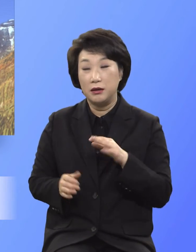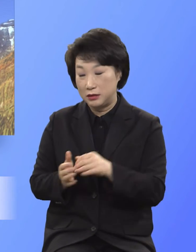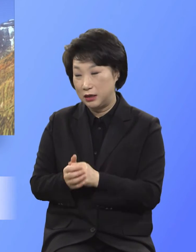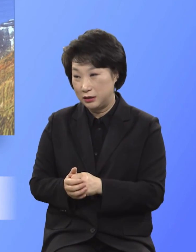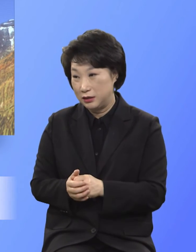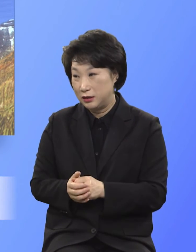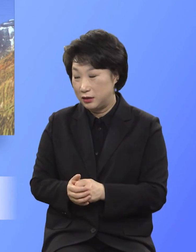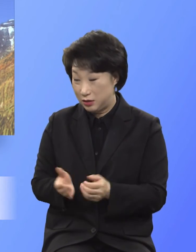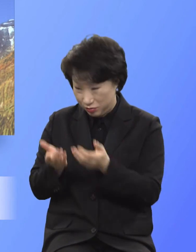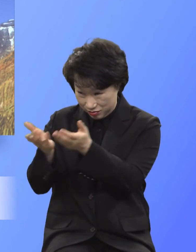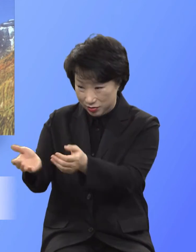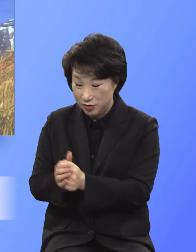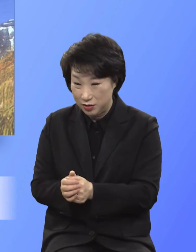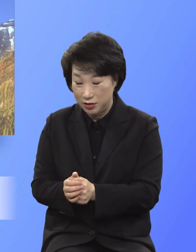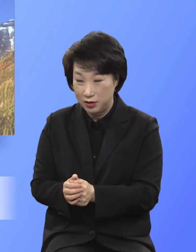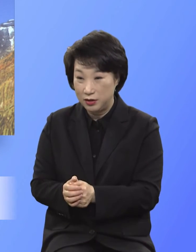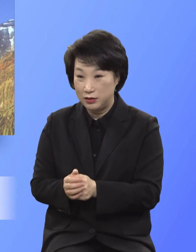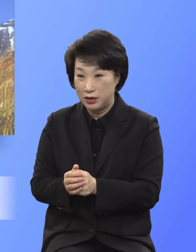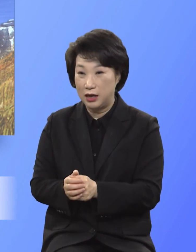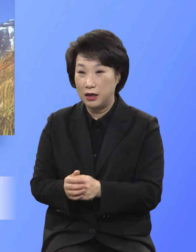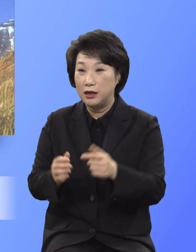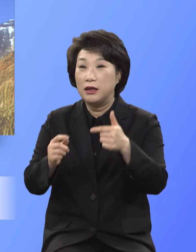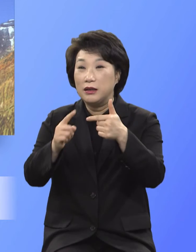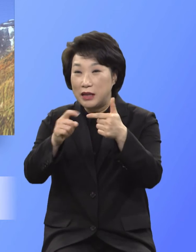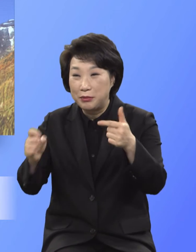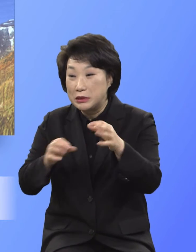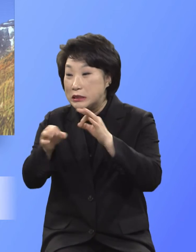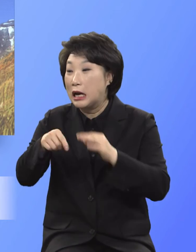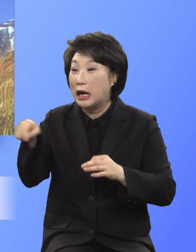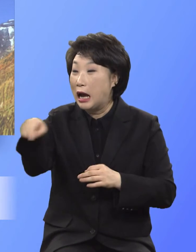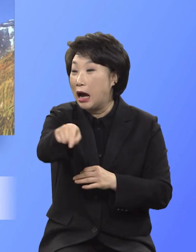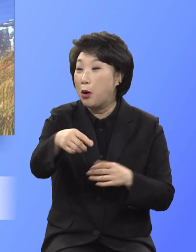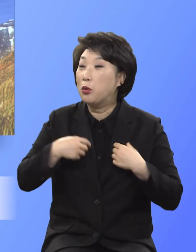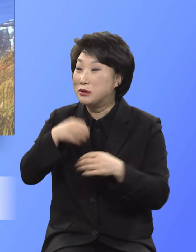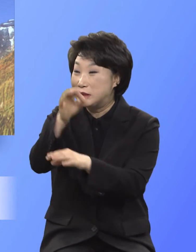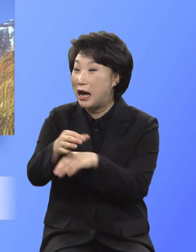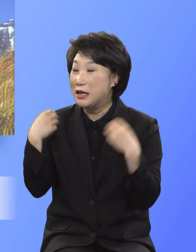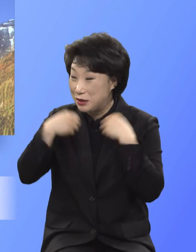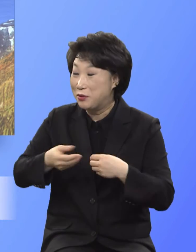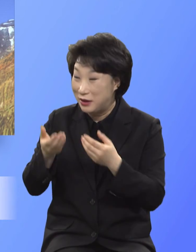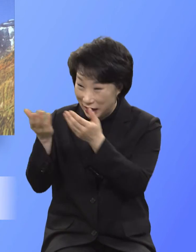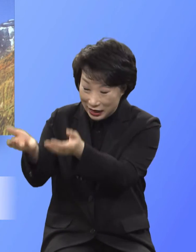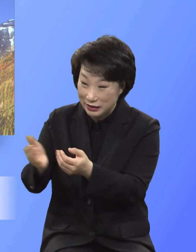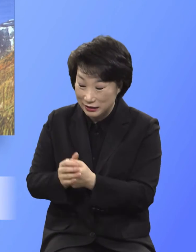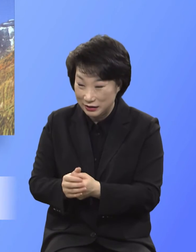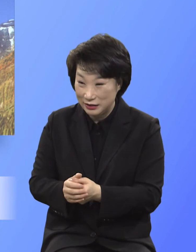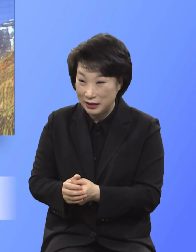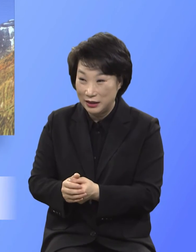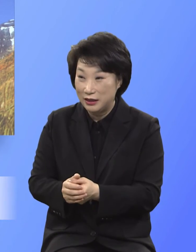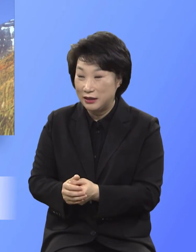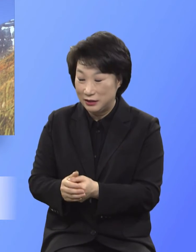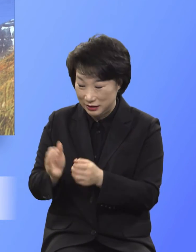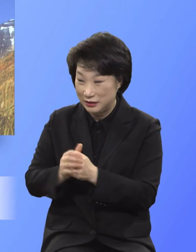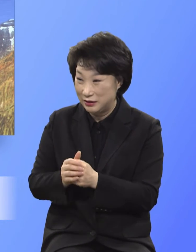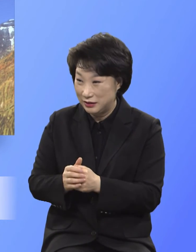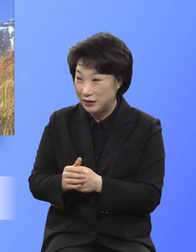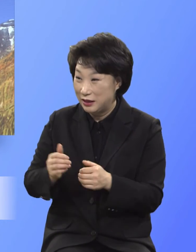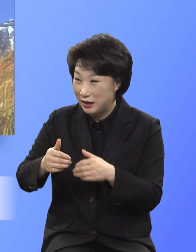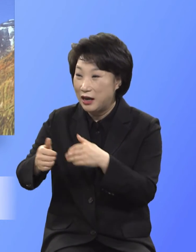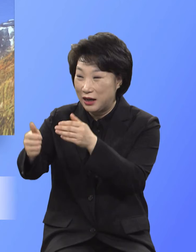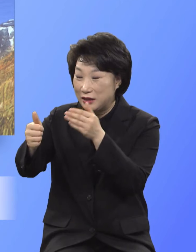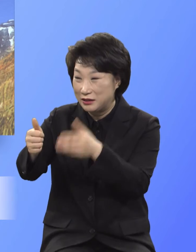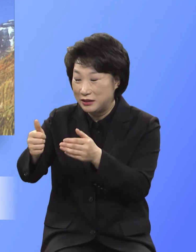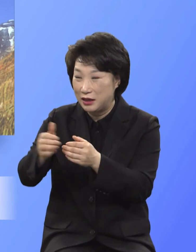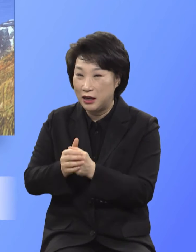시장에 가서 싸구려 오다가 사 입고 가세요. 그러고 막 지갑 있는 다 털어서 줬습니다. 그날